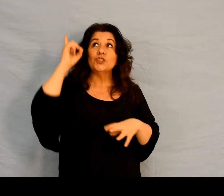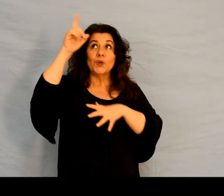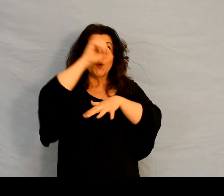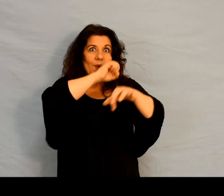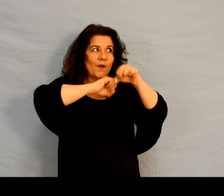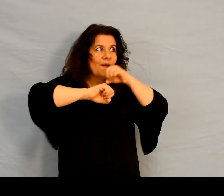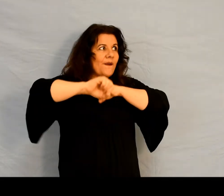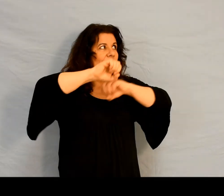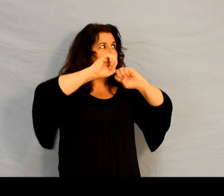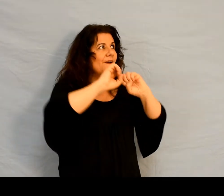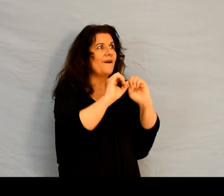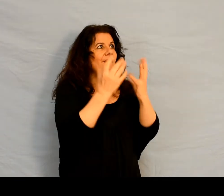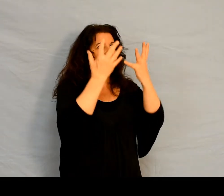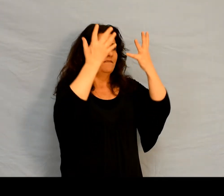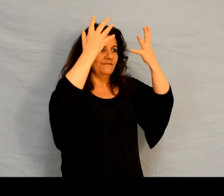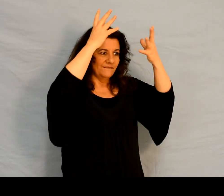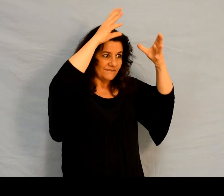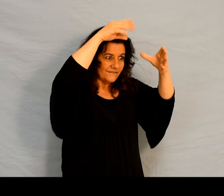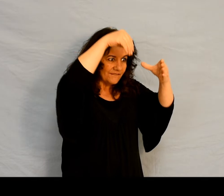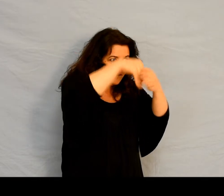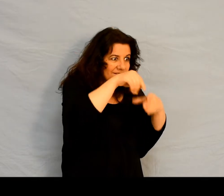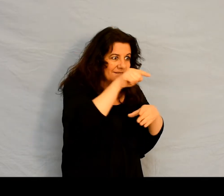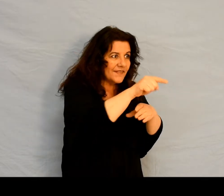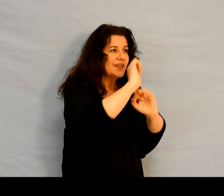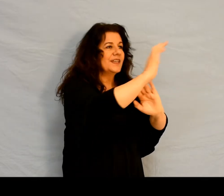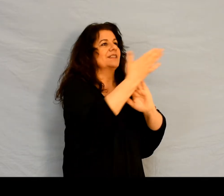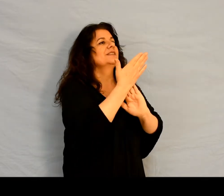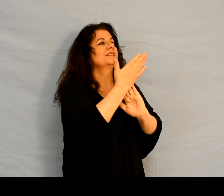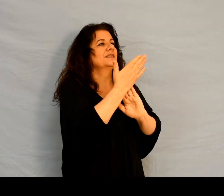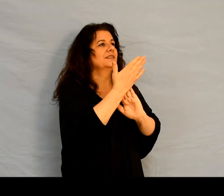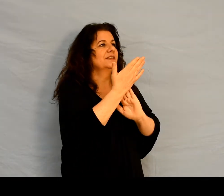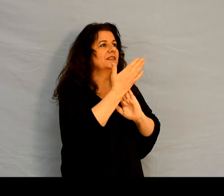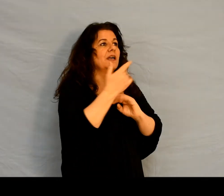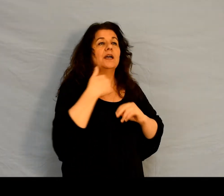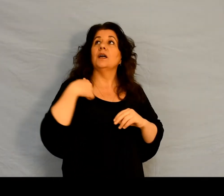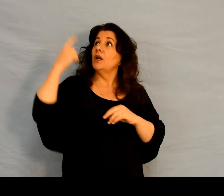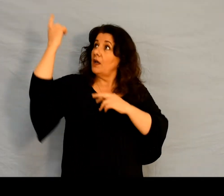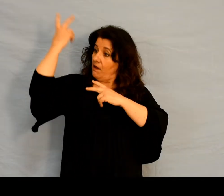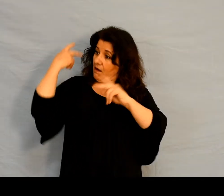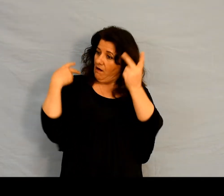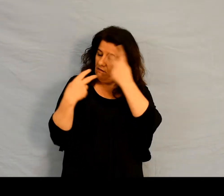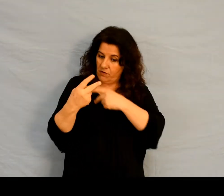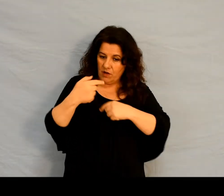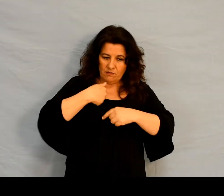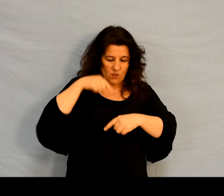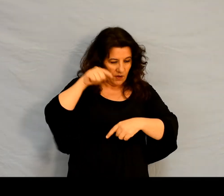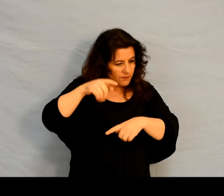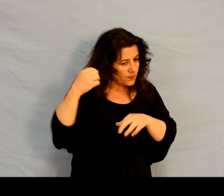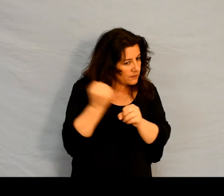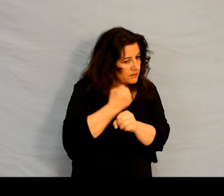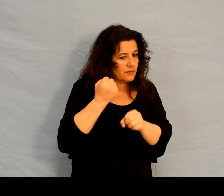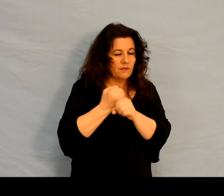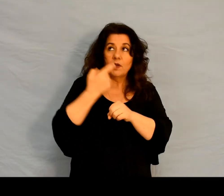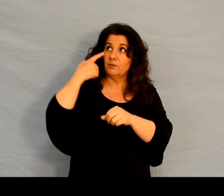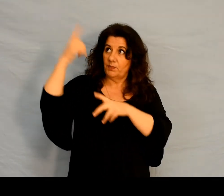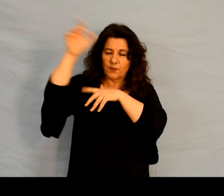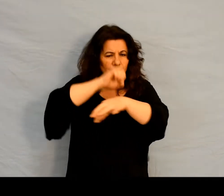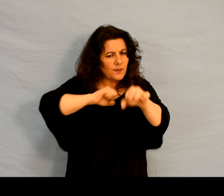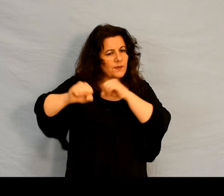Il nous faut travailler aux œuvres de celui qui m'a envoyé, tant qu'il fait jour. La